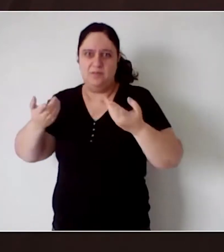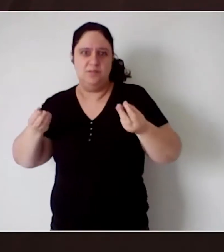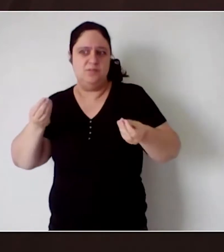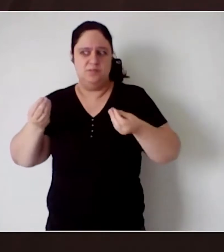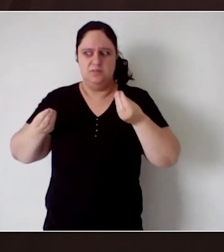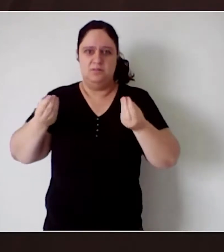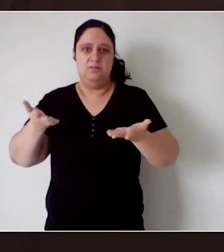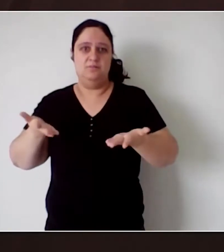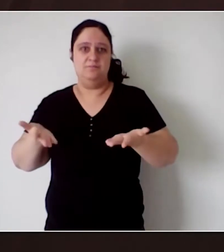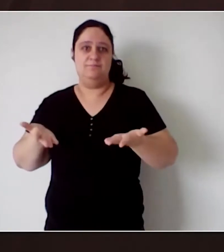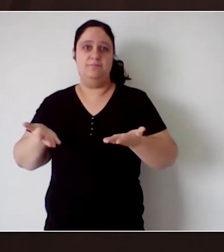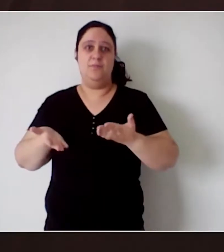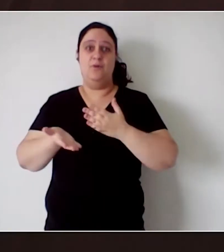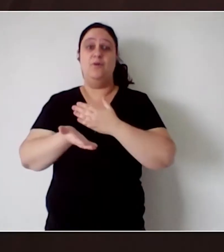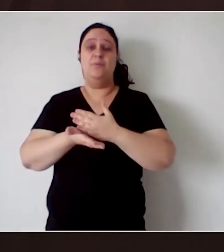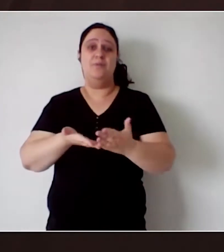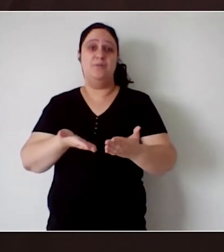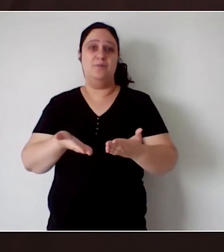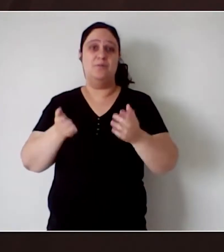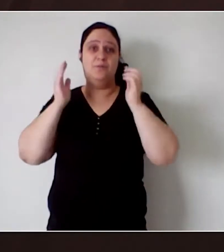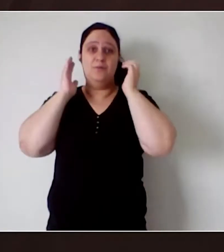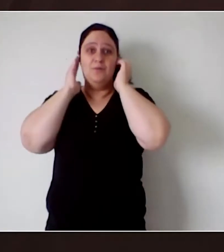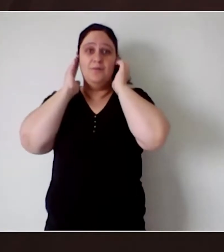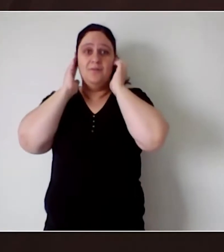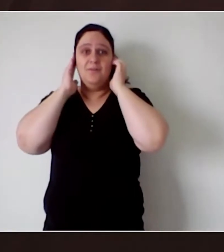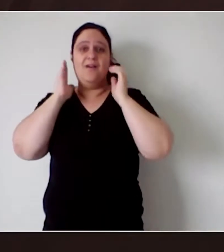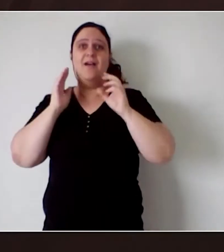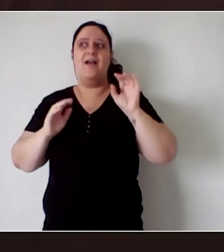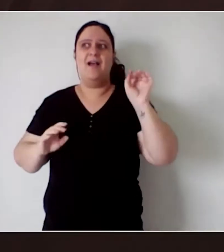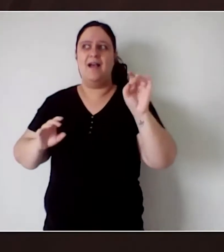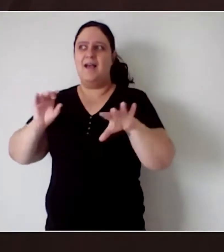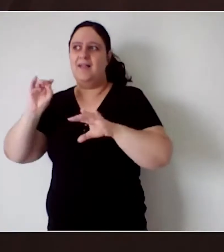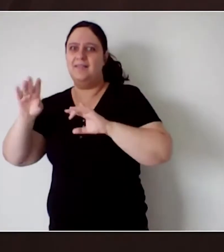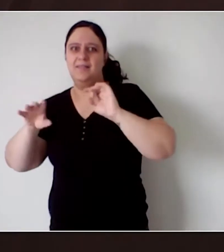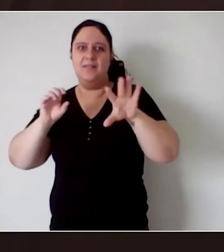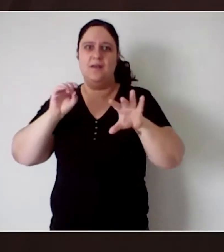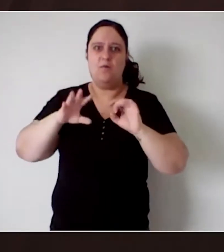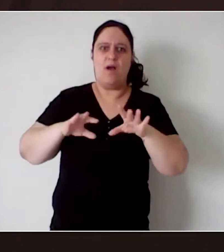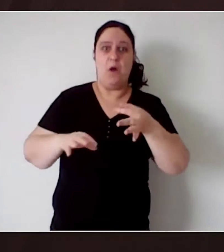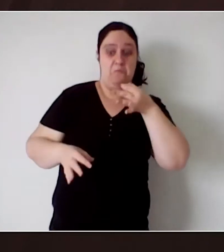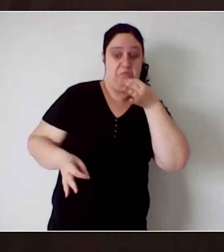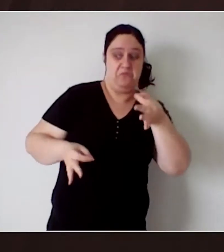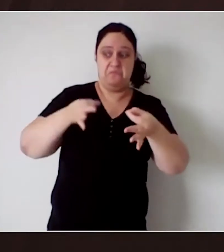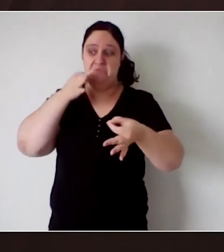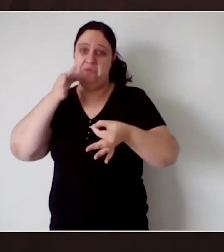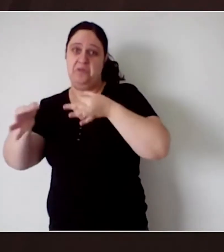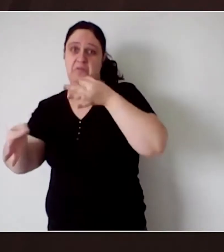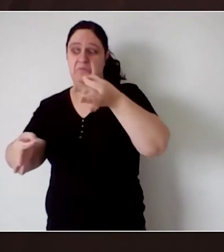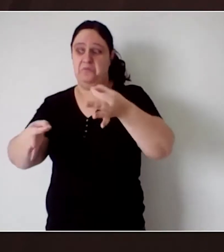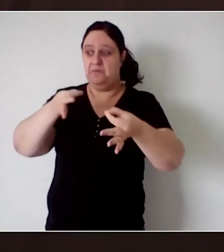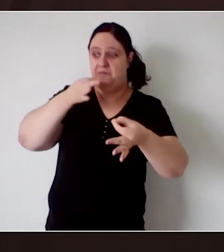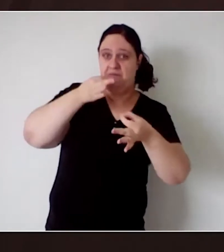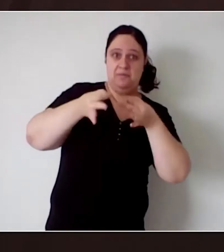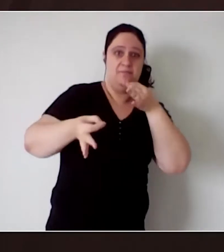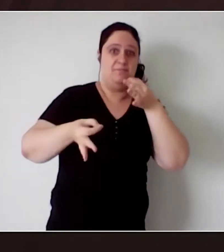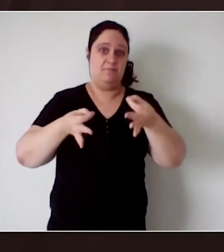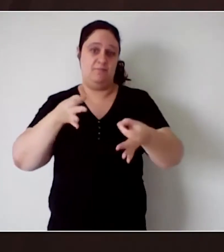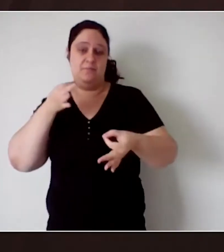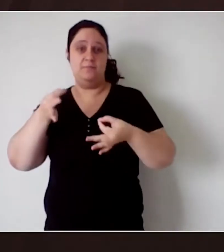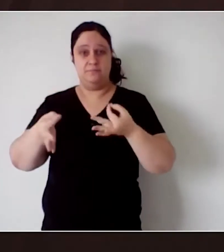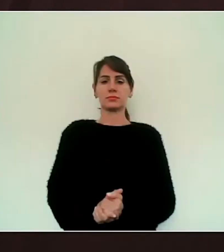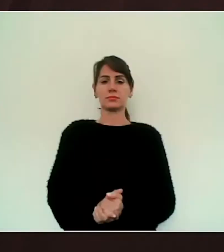um procurava ter um mercado de palavra na igreja, certo? Procuravam genealogias para contar para os